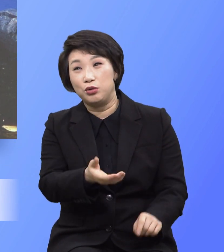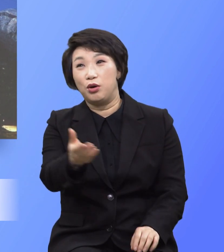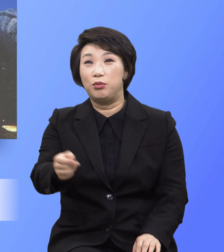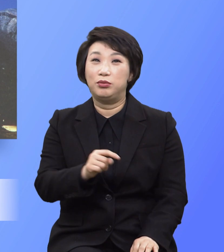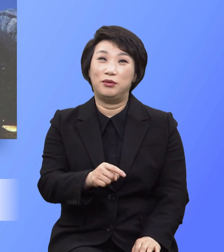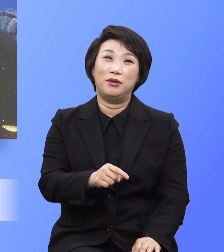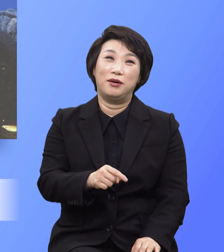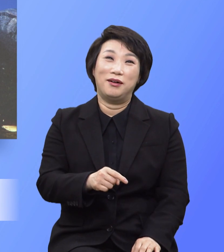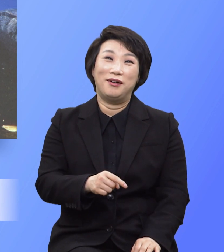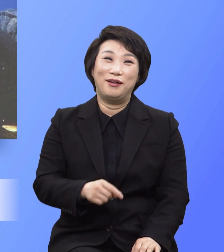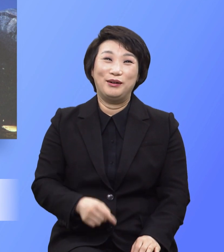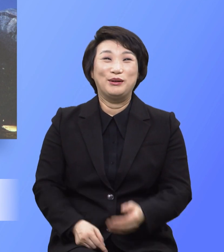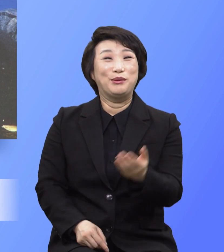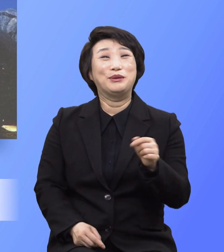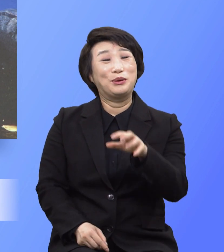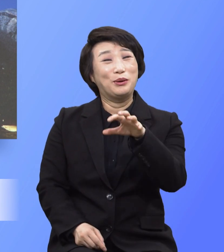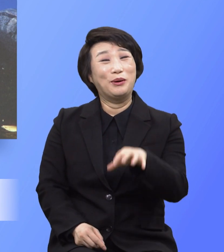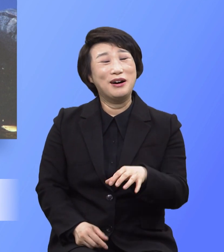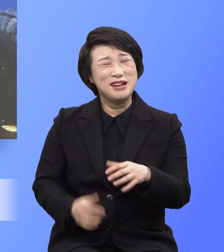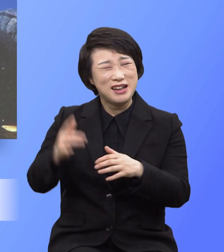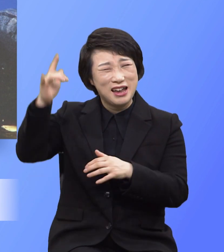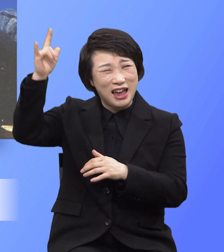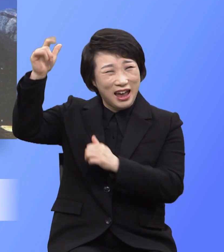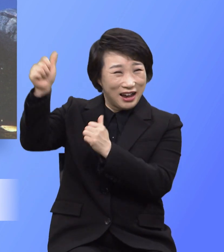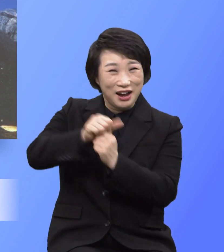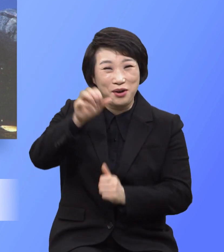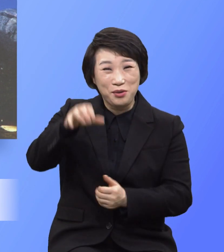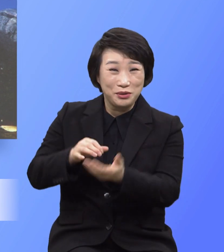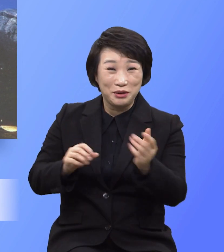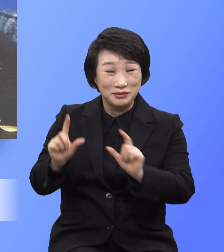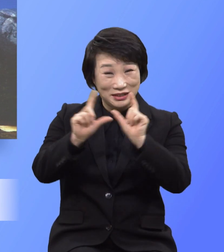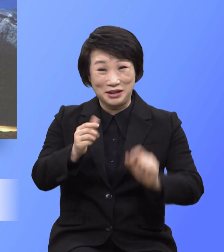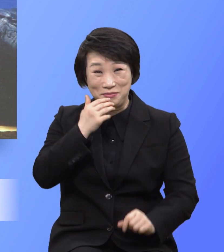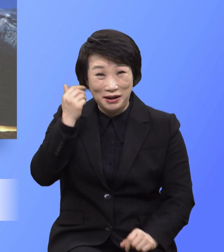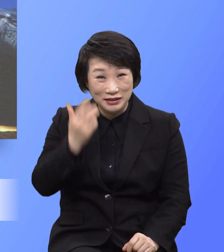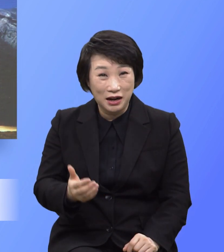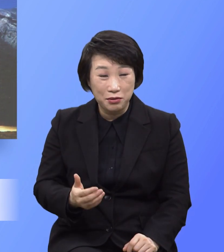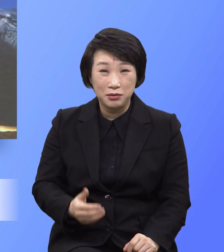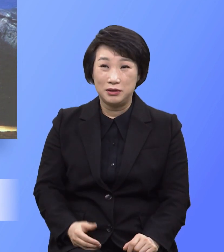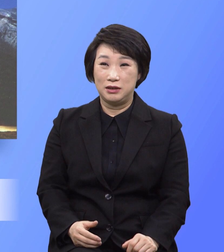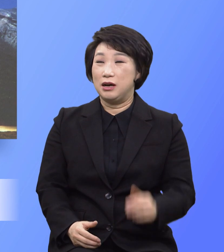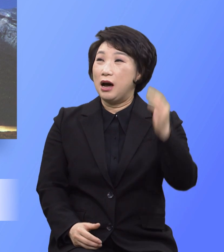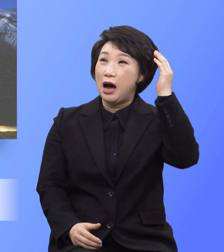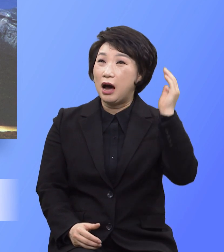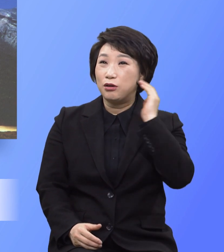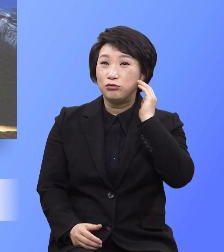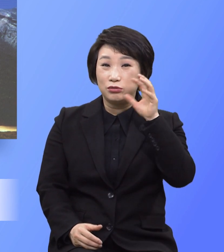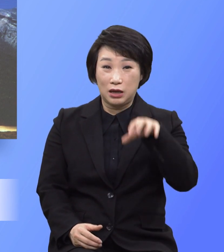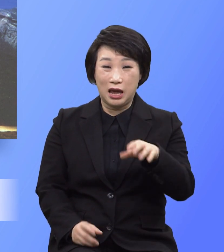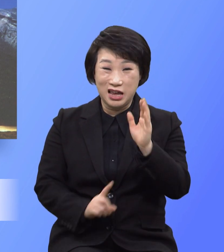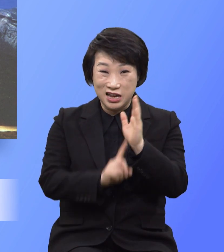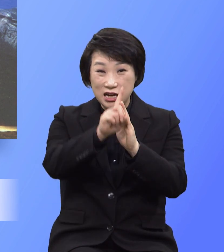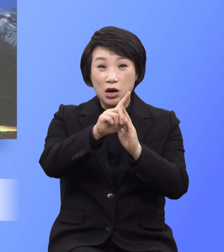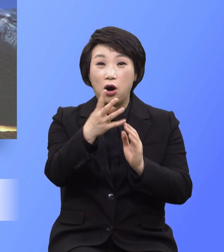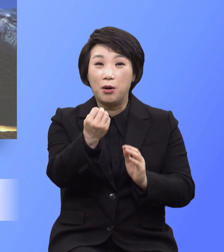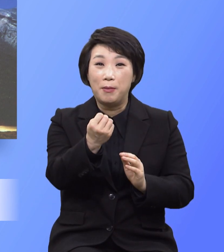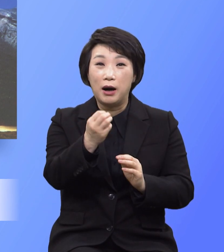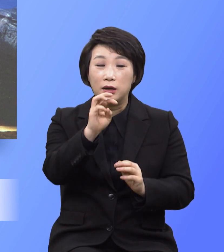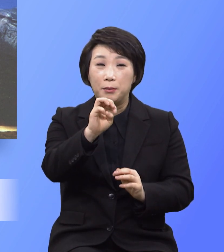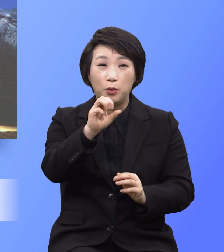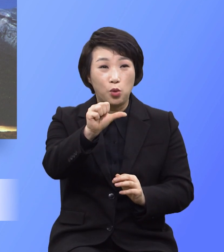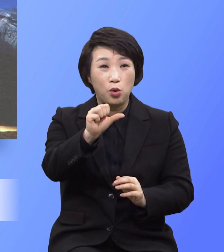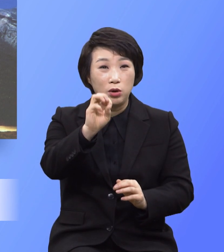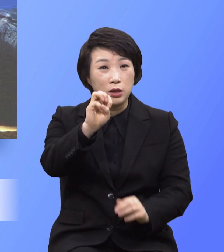그런 거 견디겠어요, 여러분? 그런 데 가서 사람은 우리나라 기온이 최고로 높아봤자